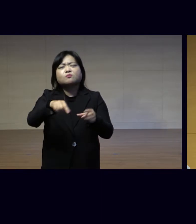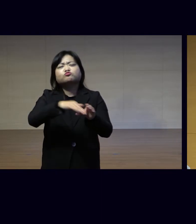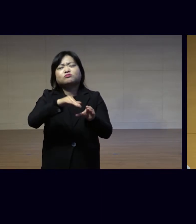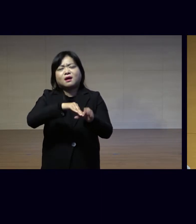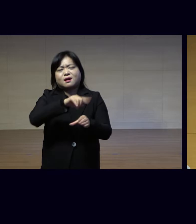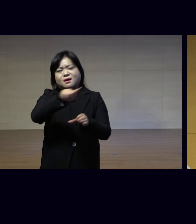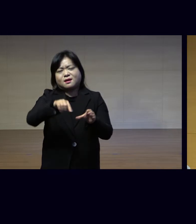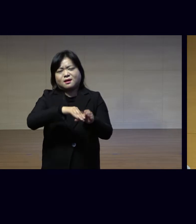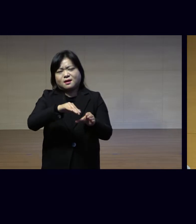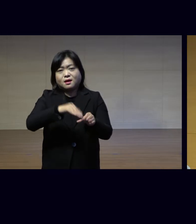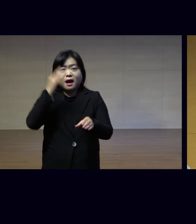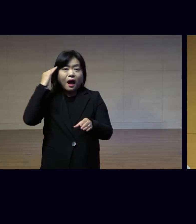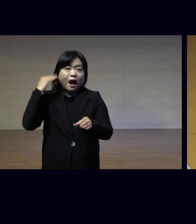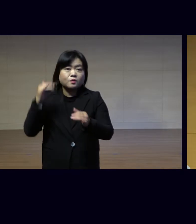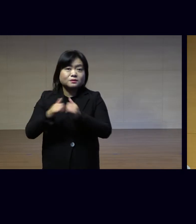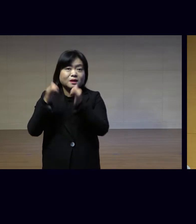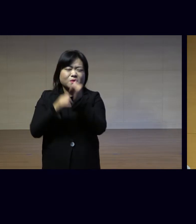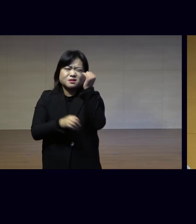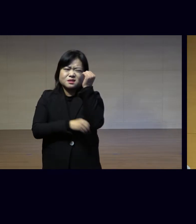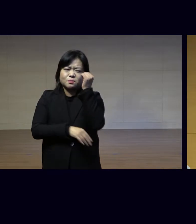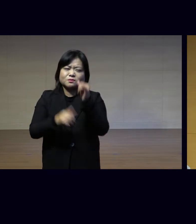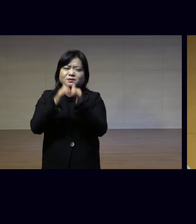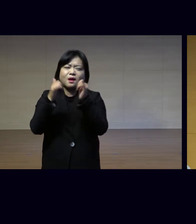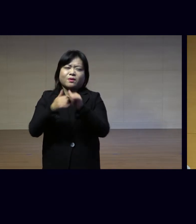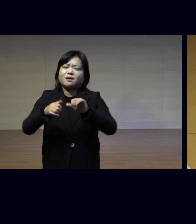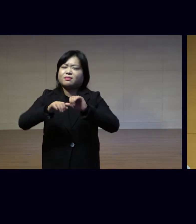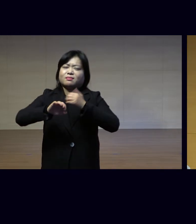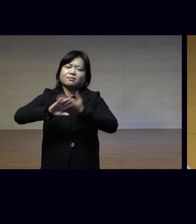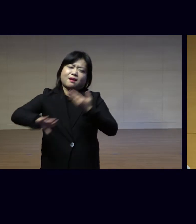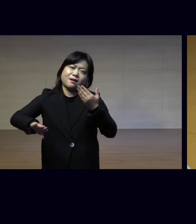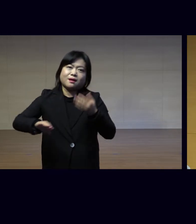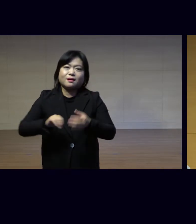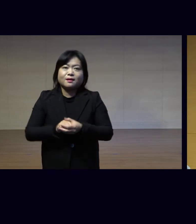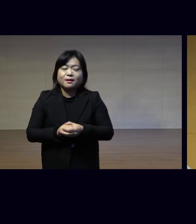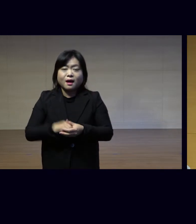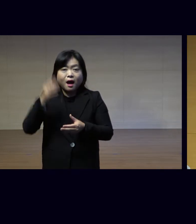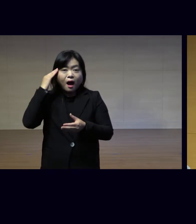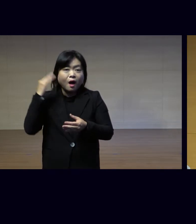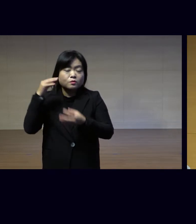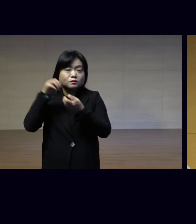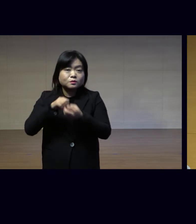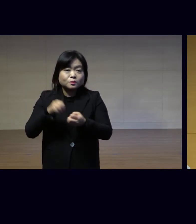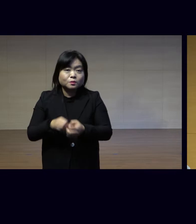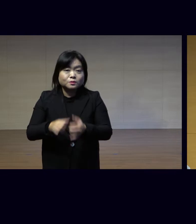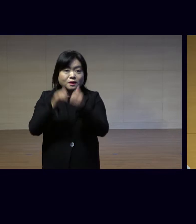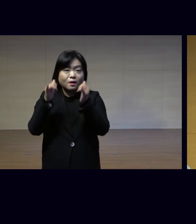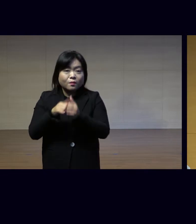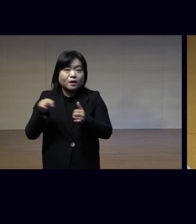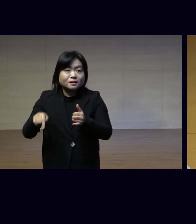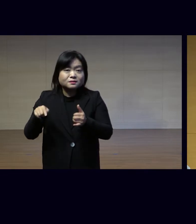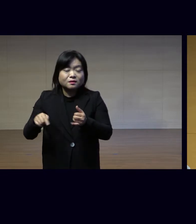우리나라 사회와는 기본적으로 다른 거죠. 우리나라에서 전통 사회에서는 여성이